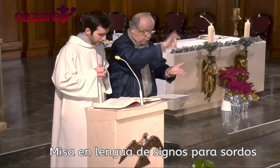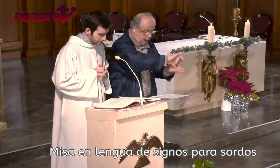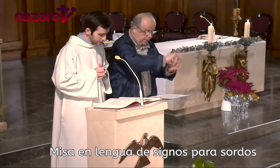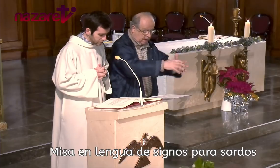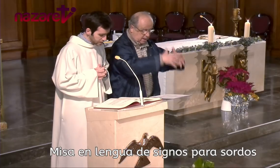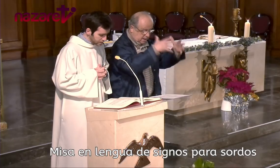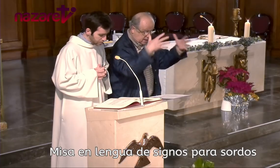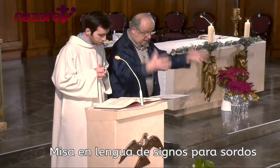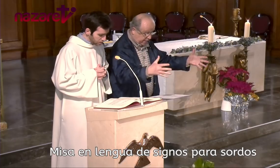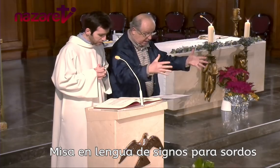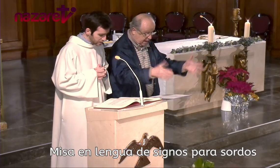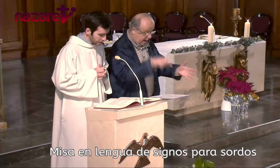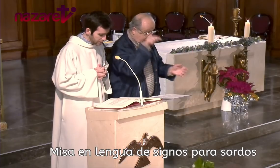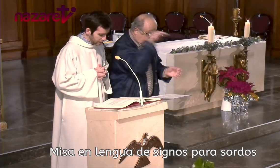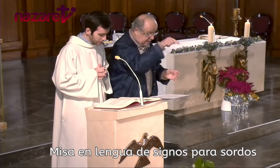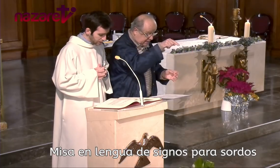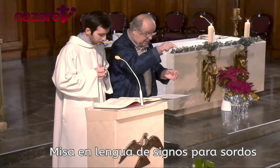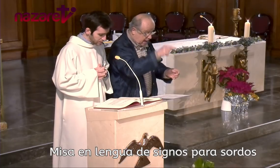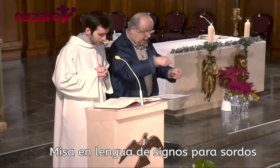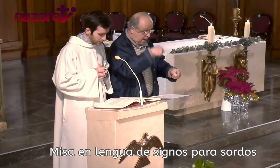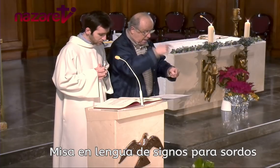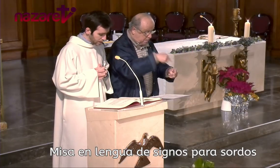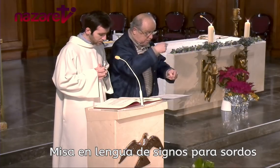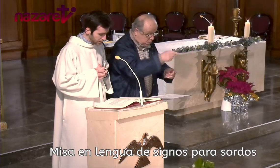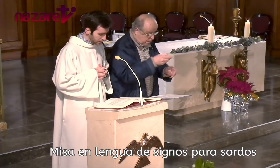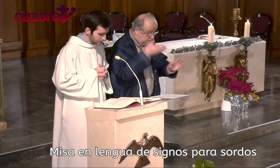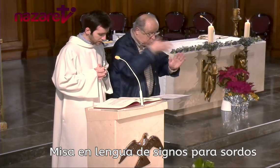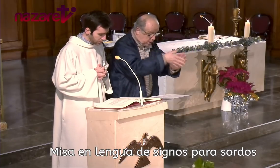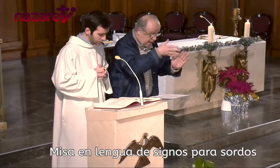Jonás se puso en marcha hacia Nínive, siguiendo la orden del Señor.